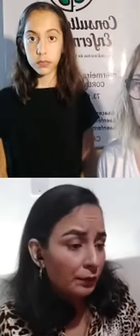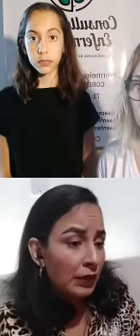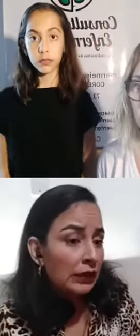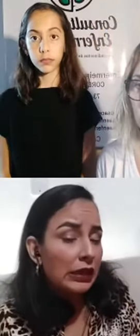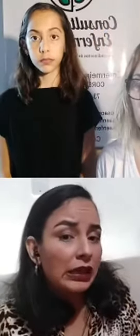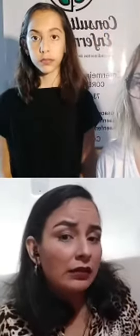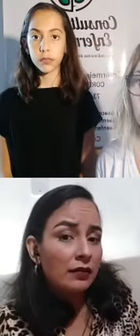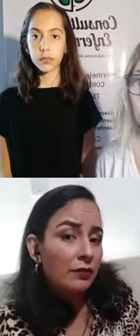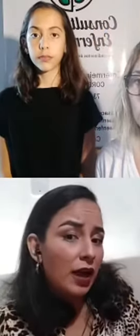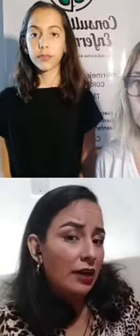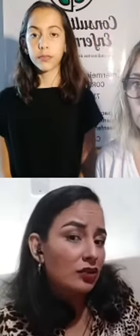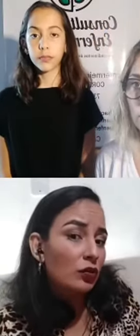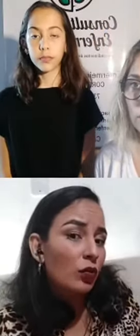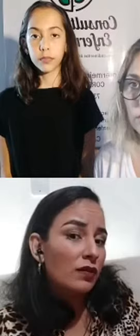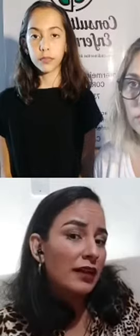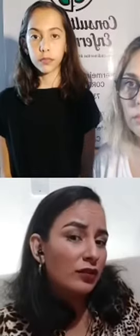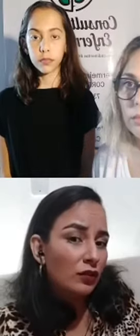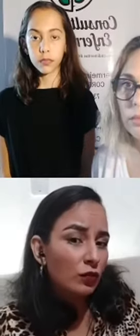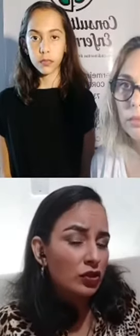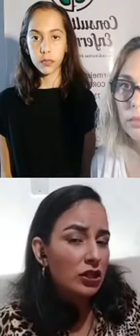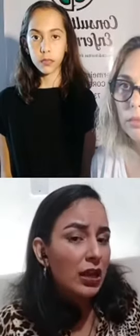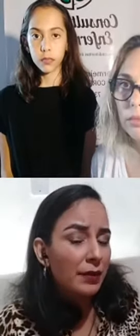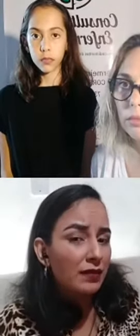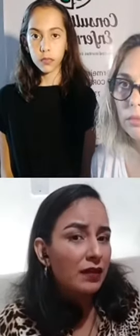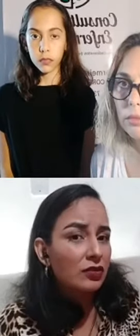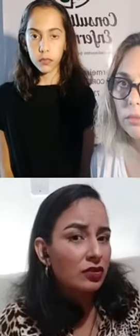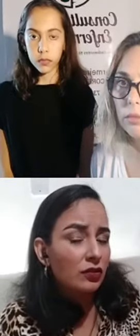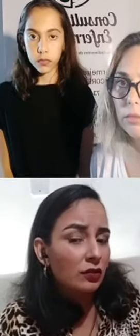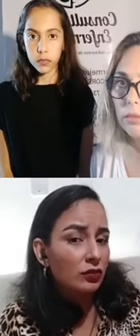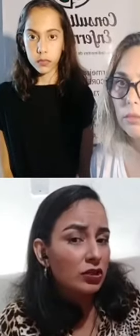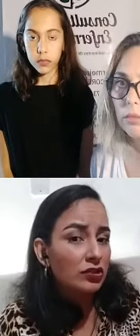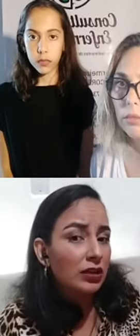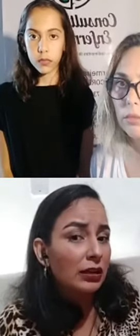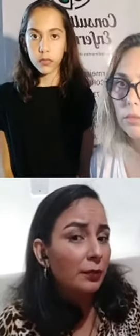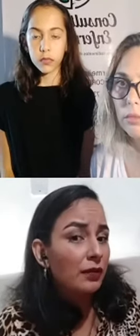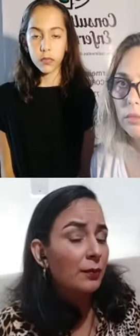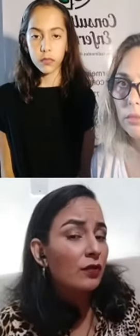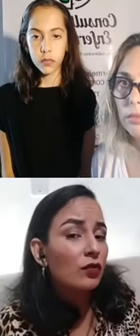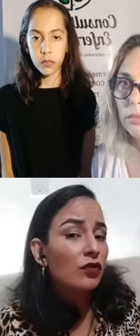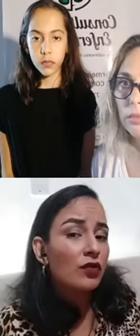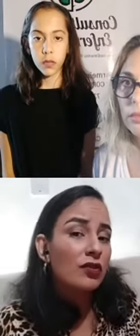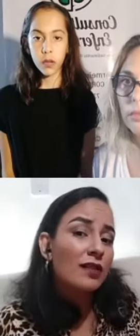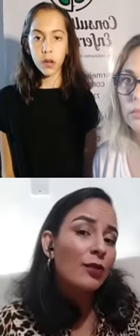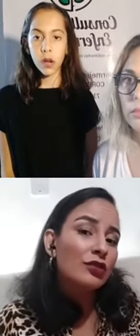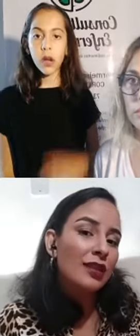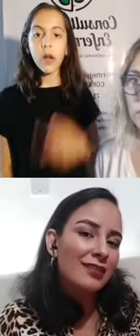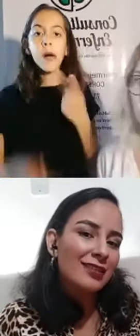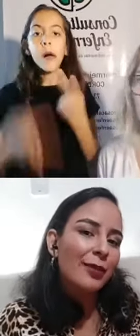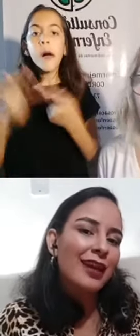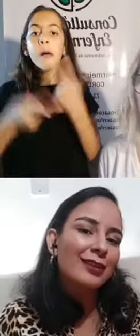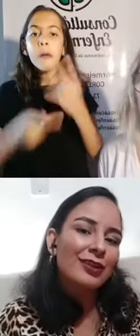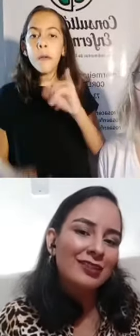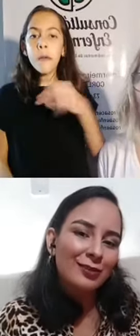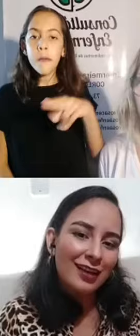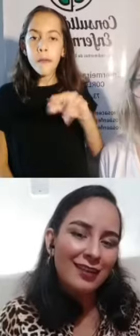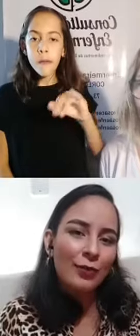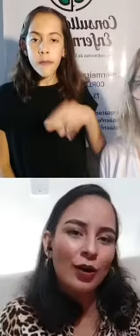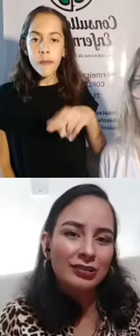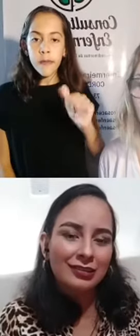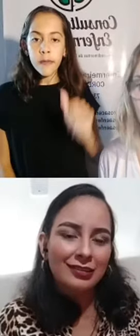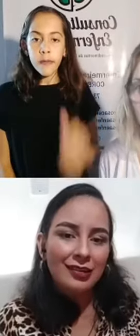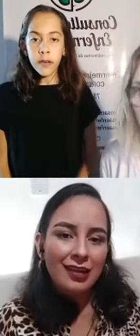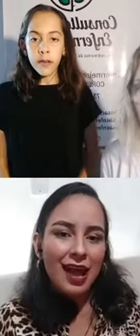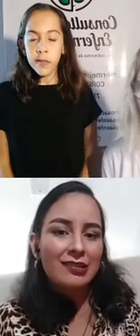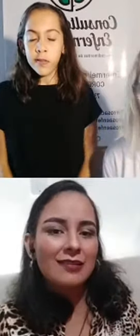adoecendo. Se a gente não consegue discutir, é preciso a gente discutir, Janaína, por exemplo, as condições de saúde desses trabalhadores de educação